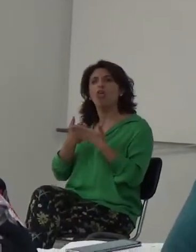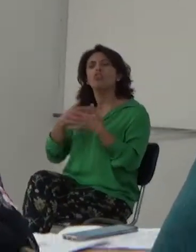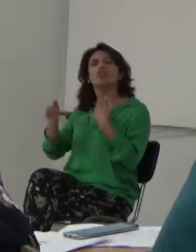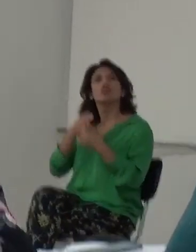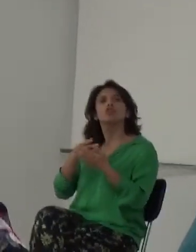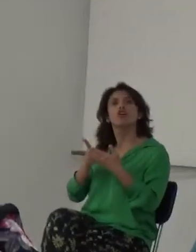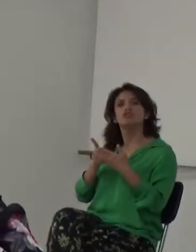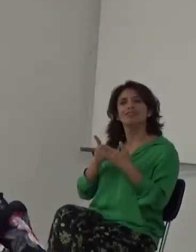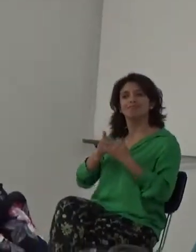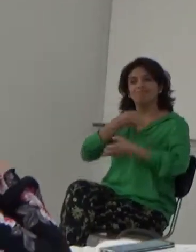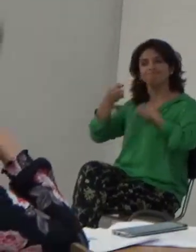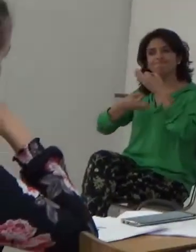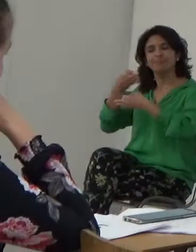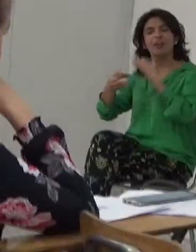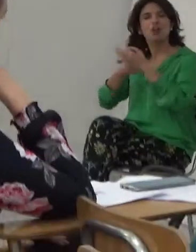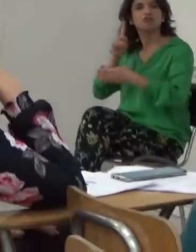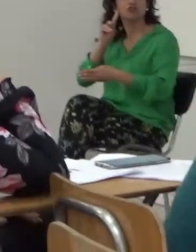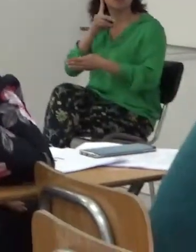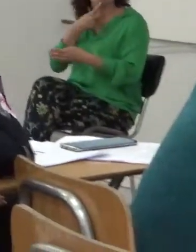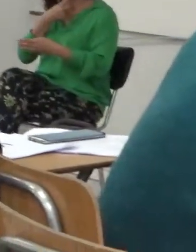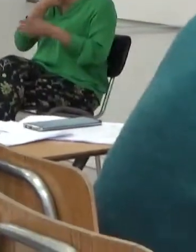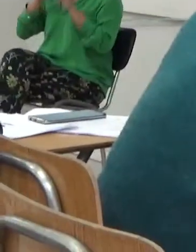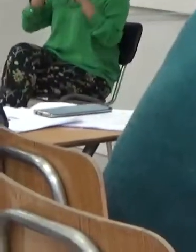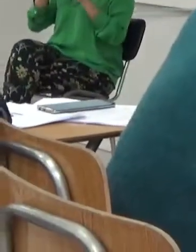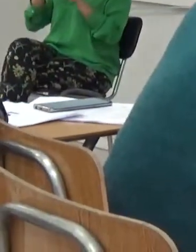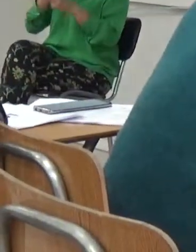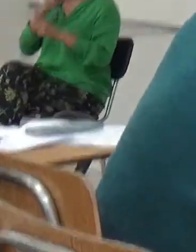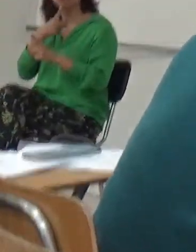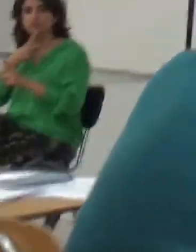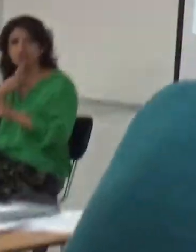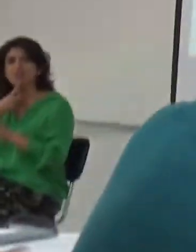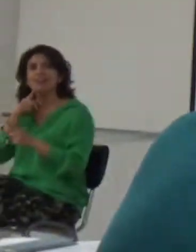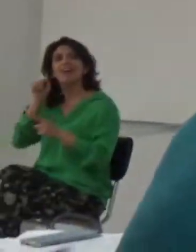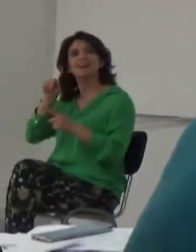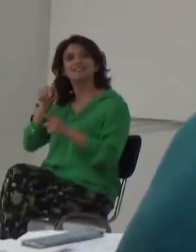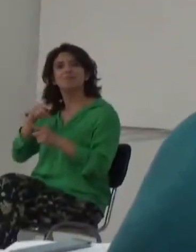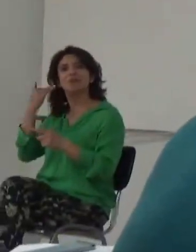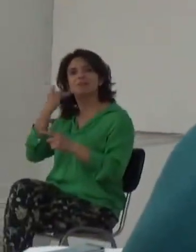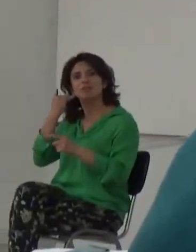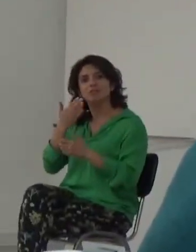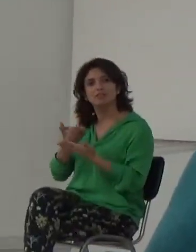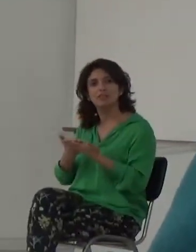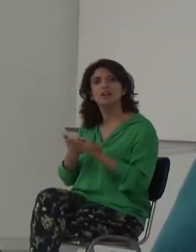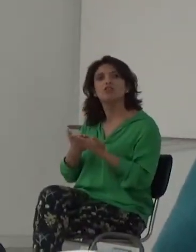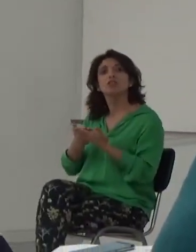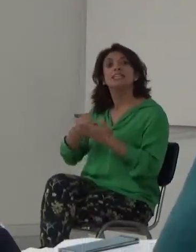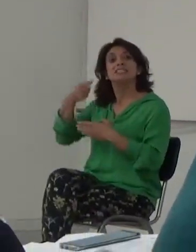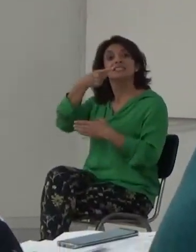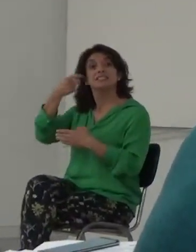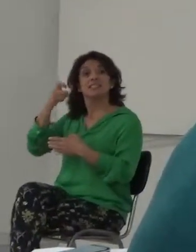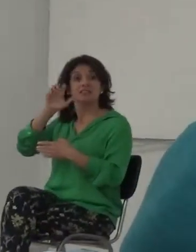sordera el que predomina en la cantidad de tiempo con 192 segundos.